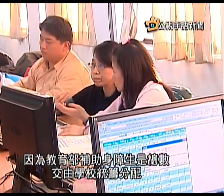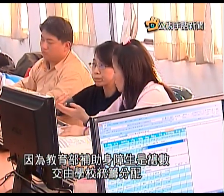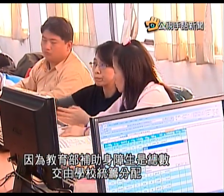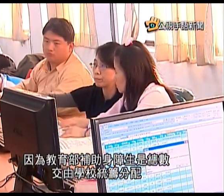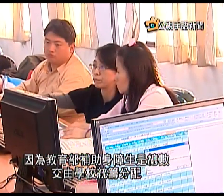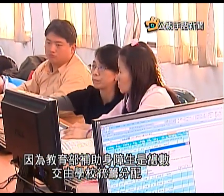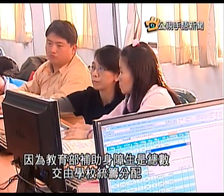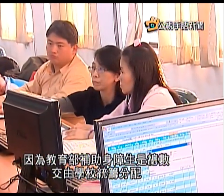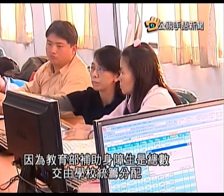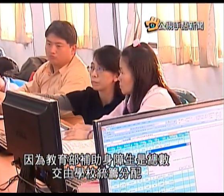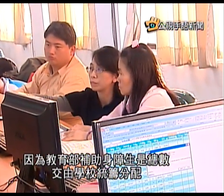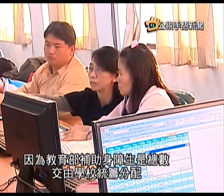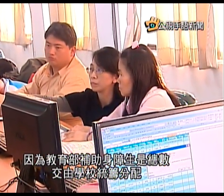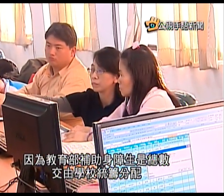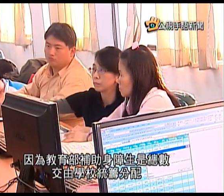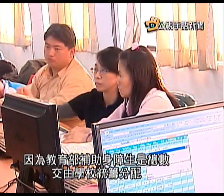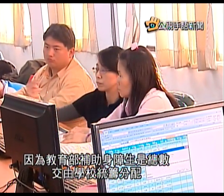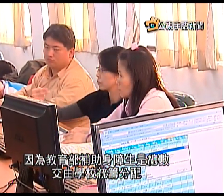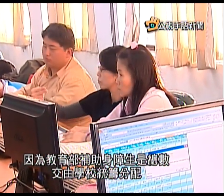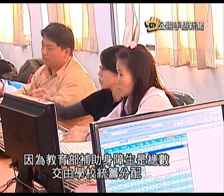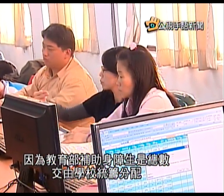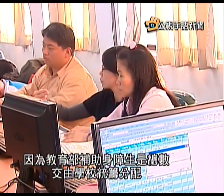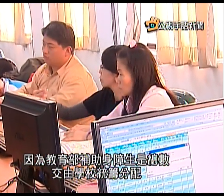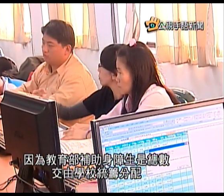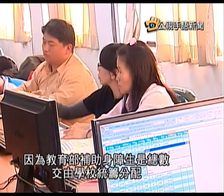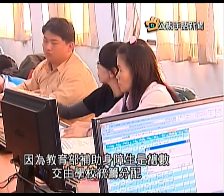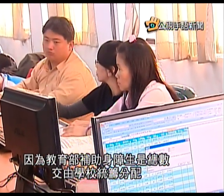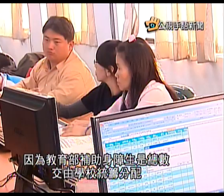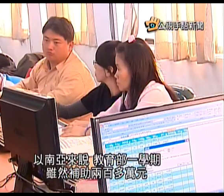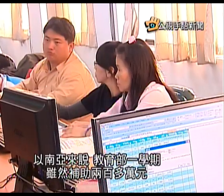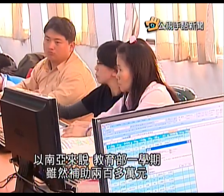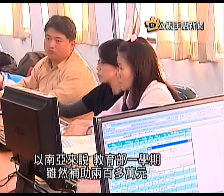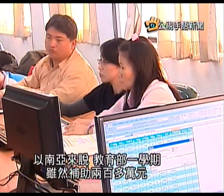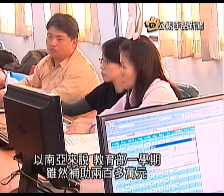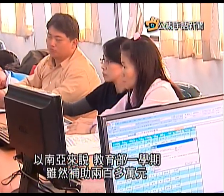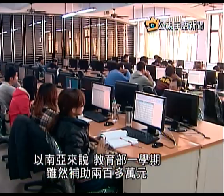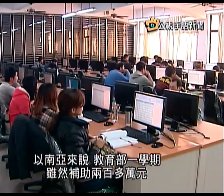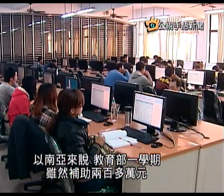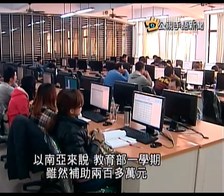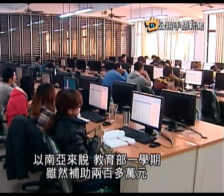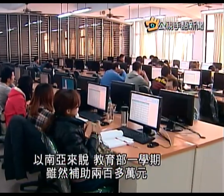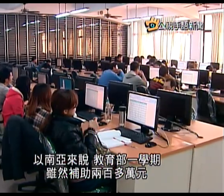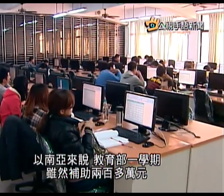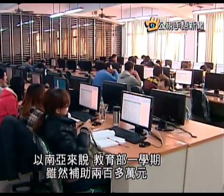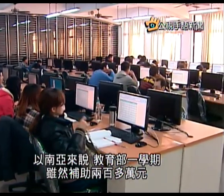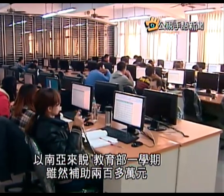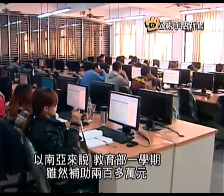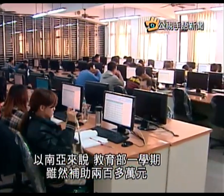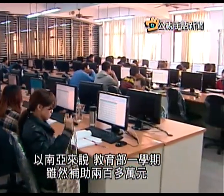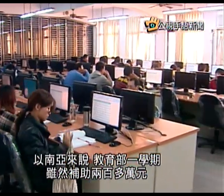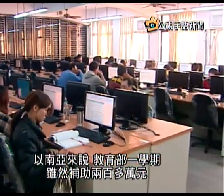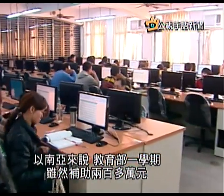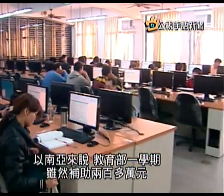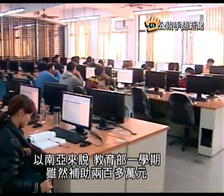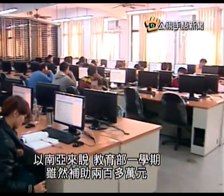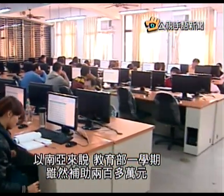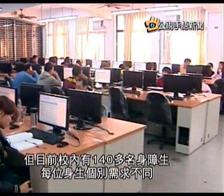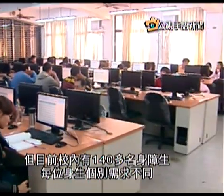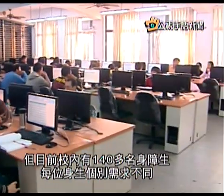生的补助是总数，交由学校统筹分配。以南亚来说，教育部一学期虽然补助200多万元，但是目前校